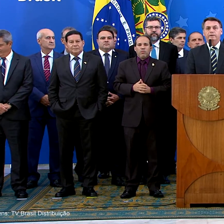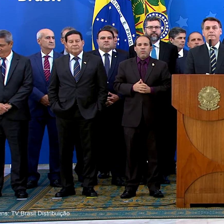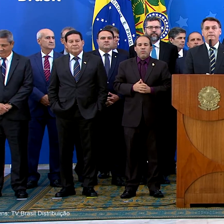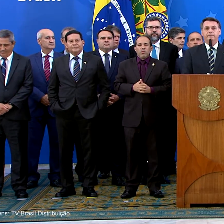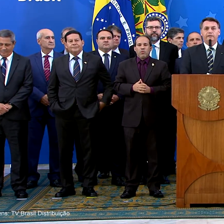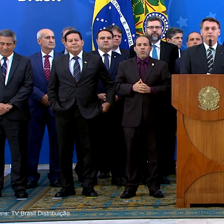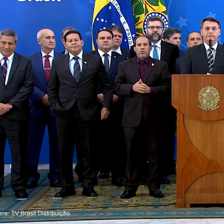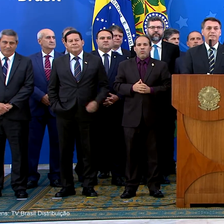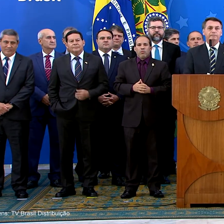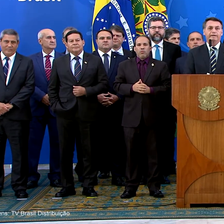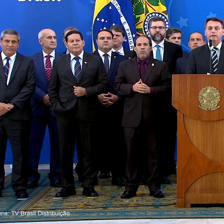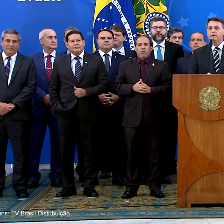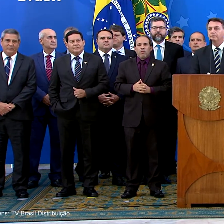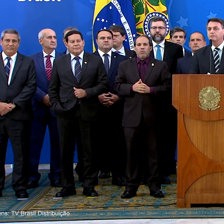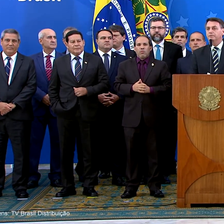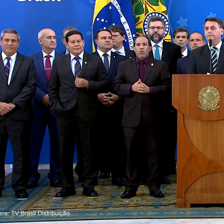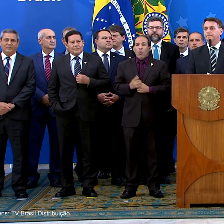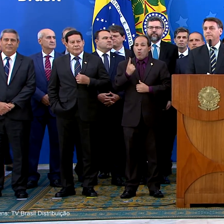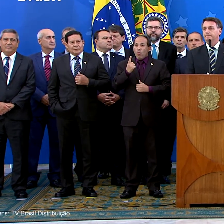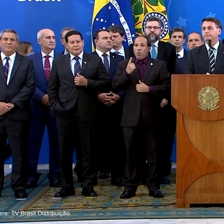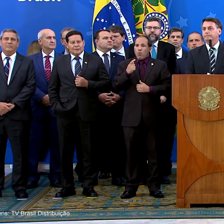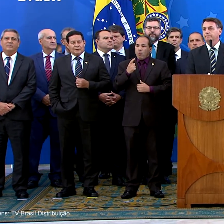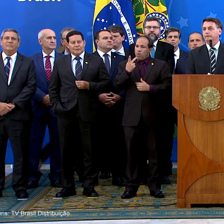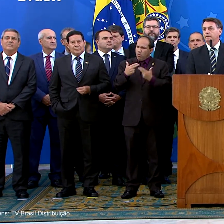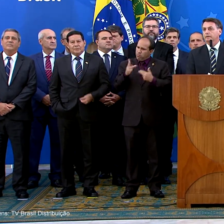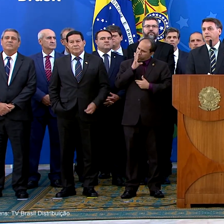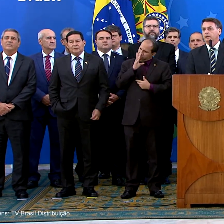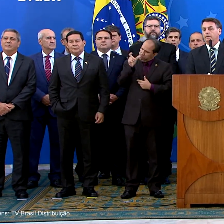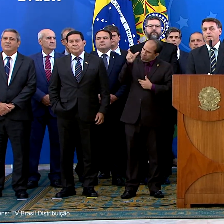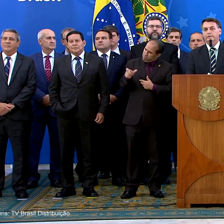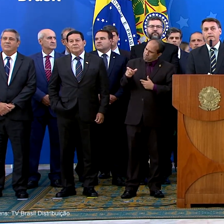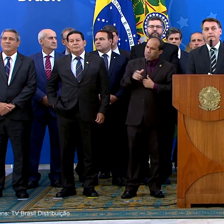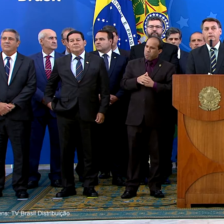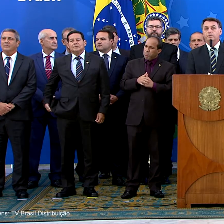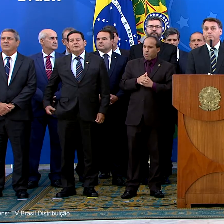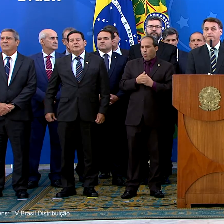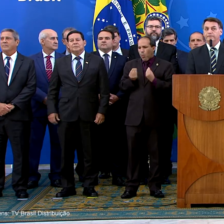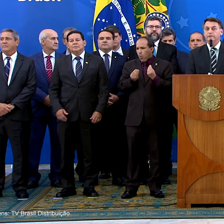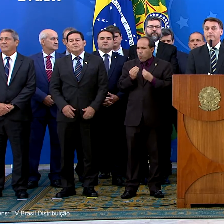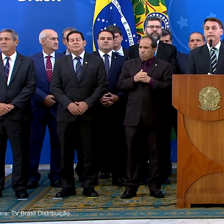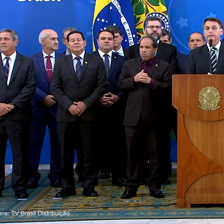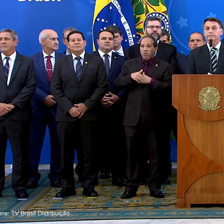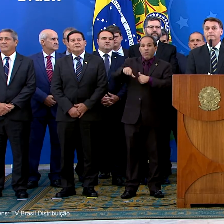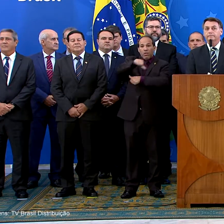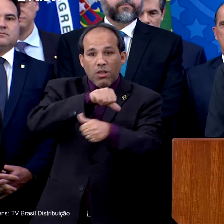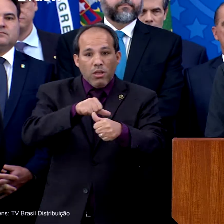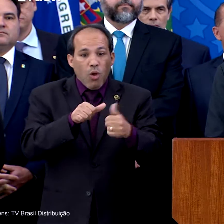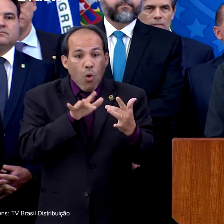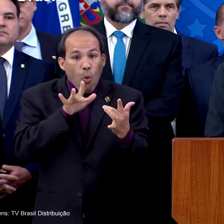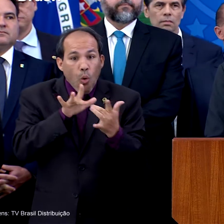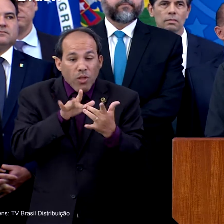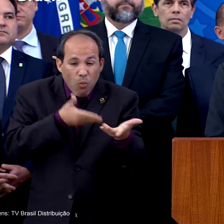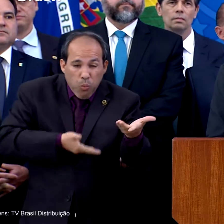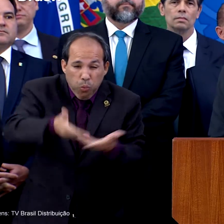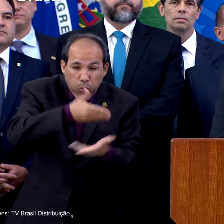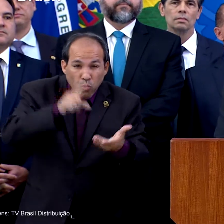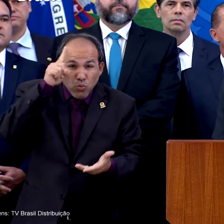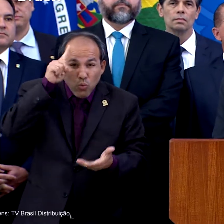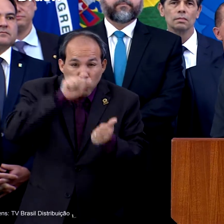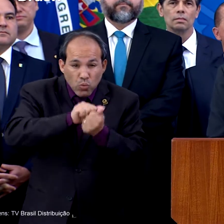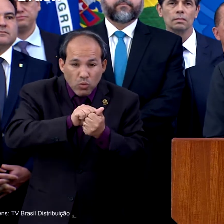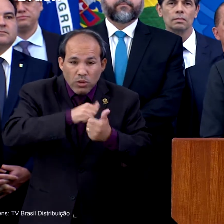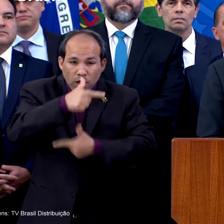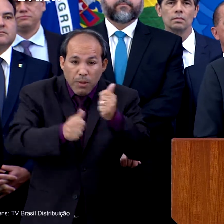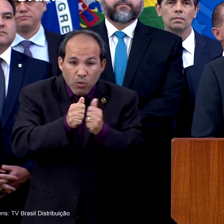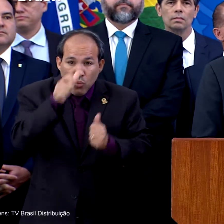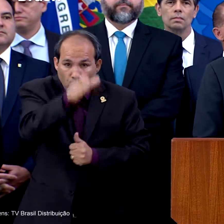é uma coisa é você admirar uma pessoa e a outra é conviver com ela trabalhar